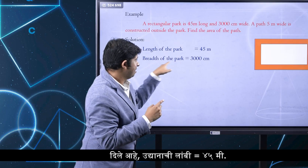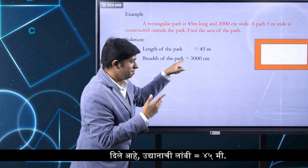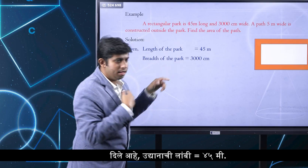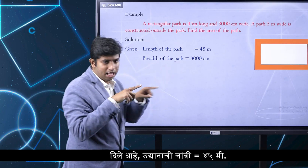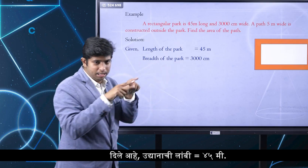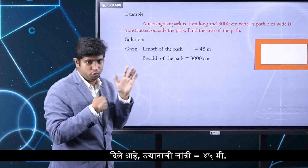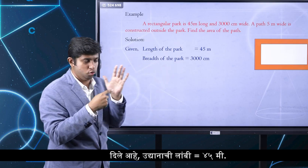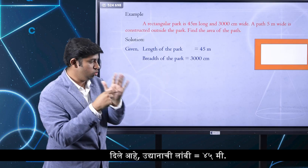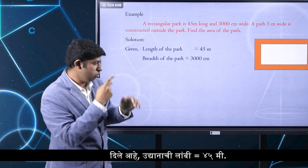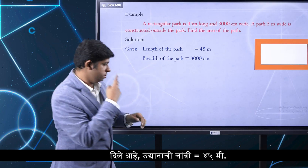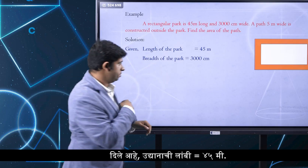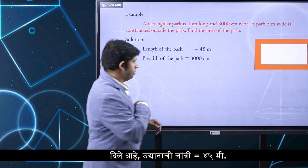45 मीटर,